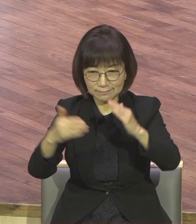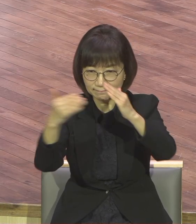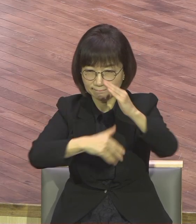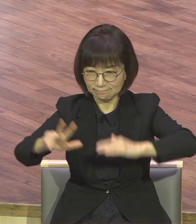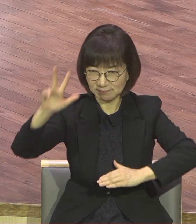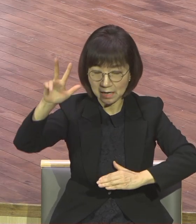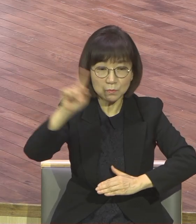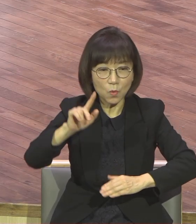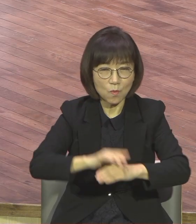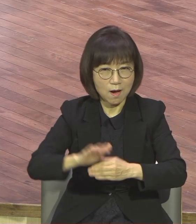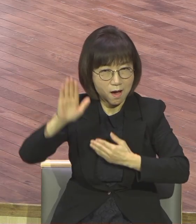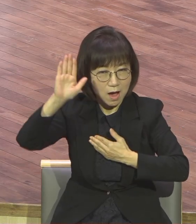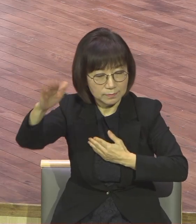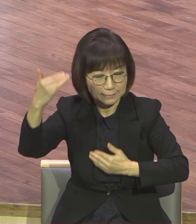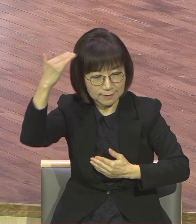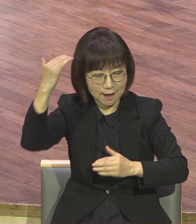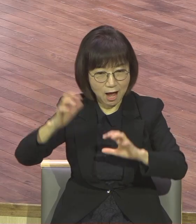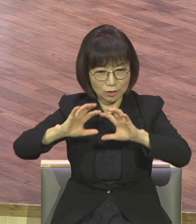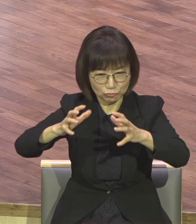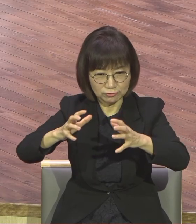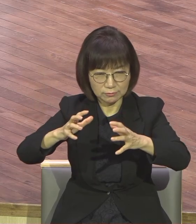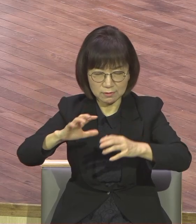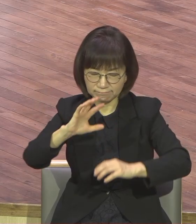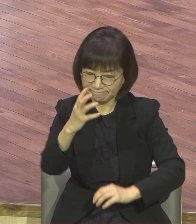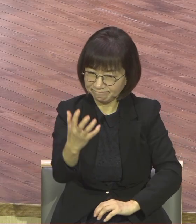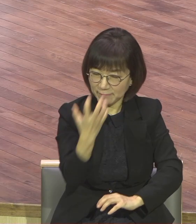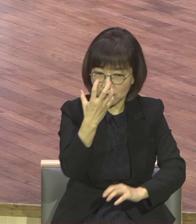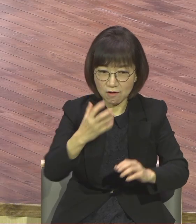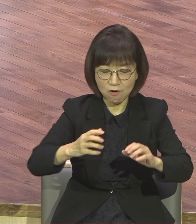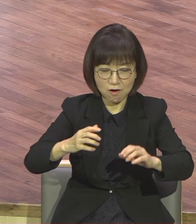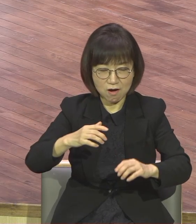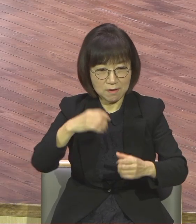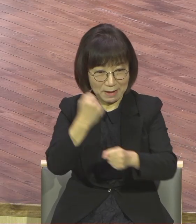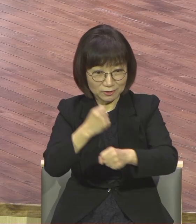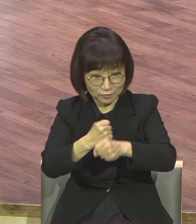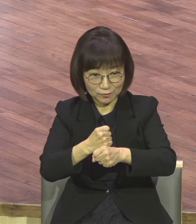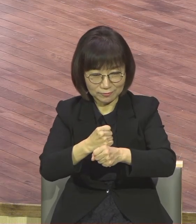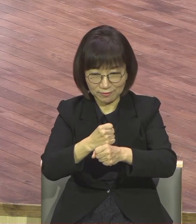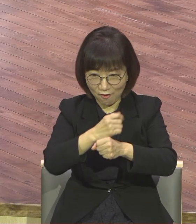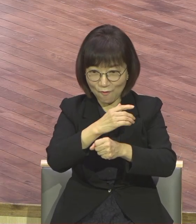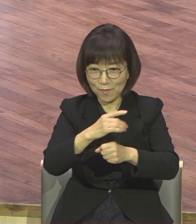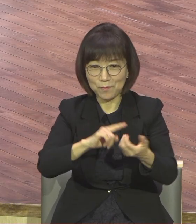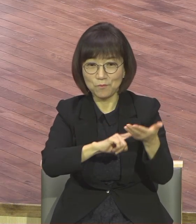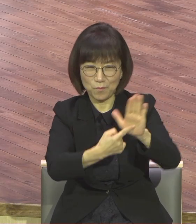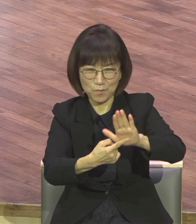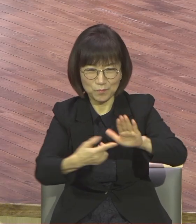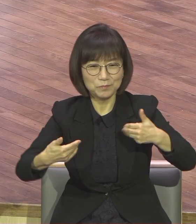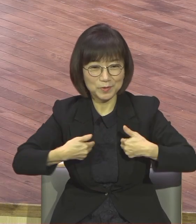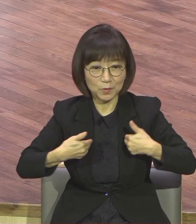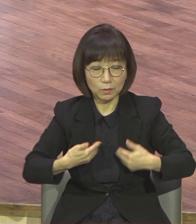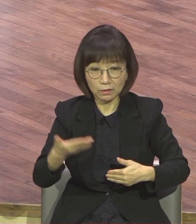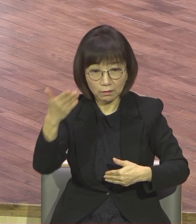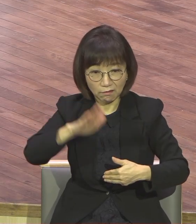대한민국의 이 품격을 좀 그렇게 높이는 자리로 나가야 하는데